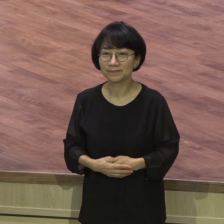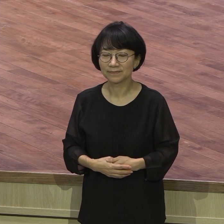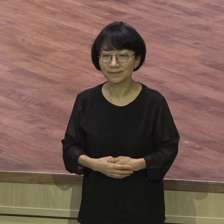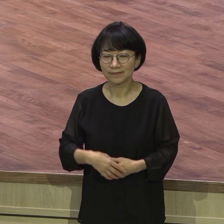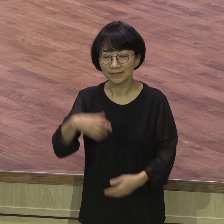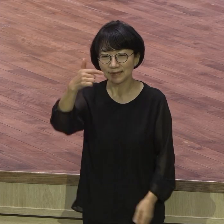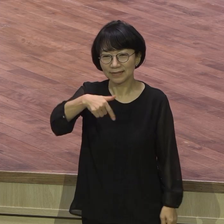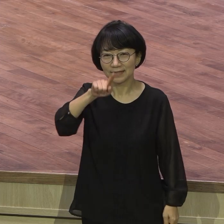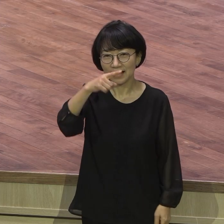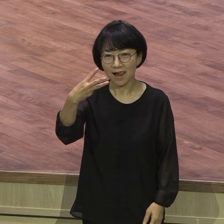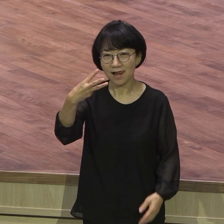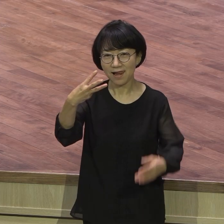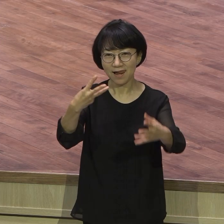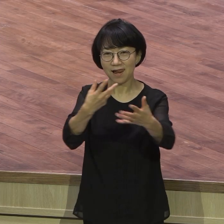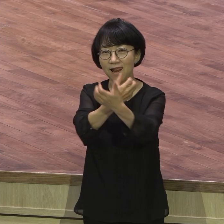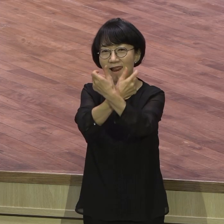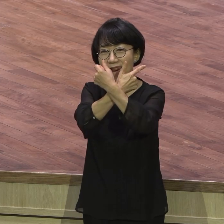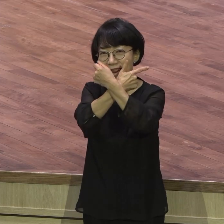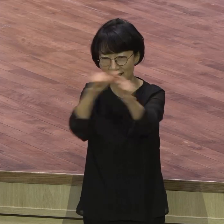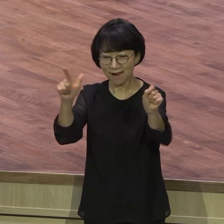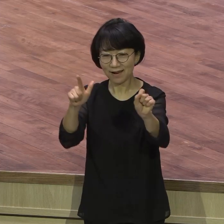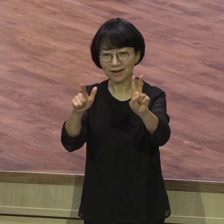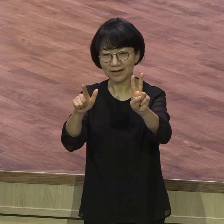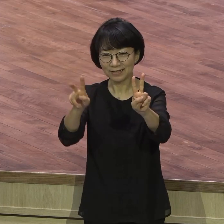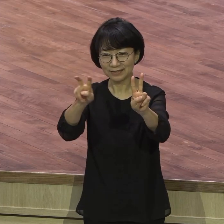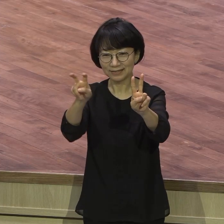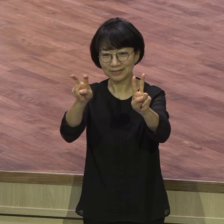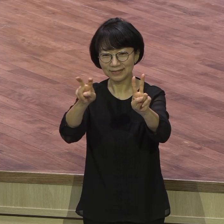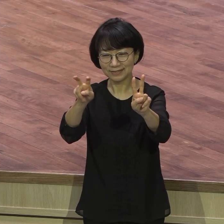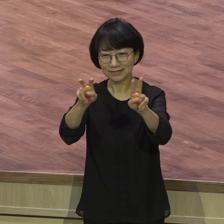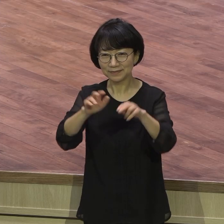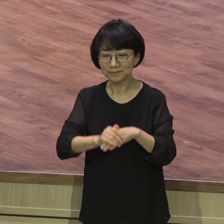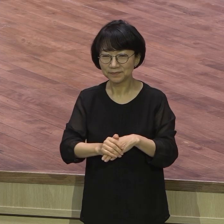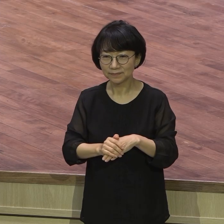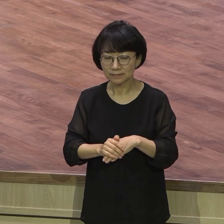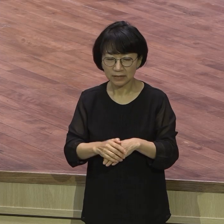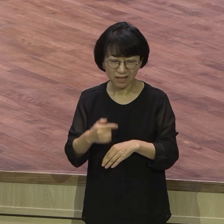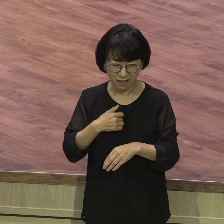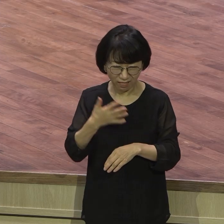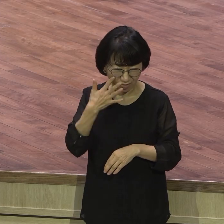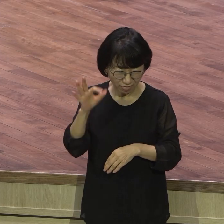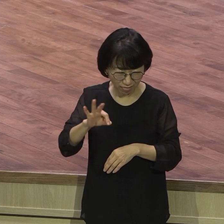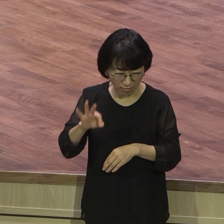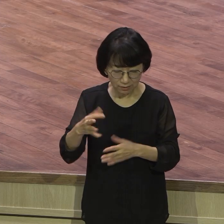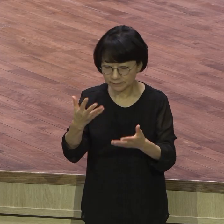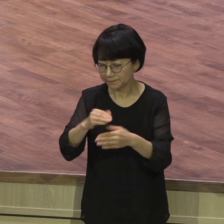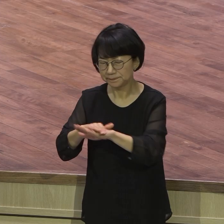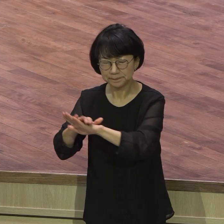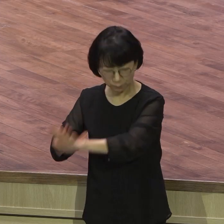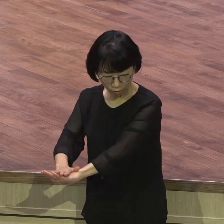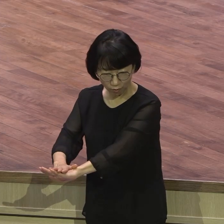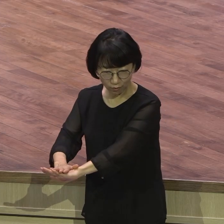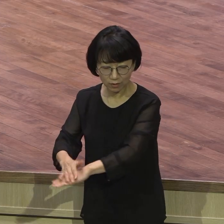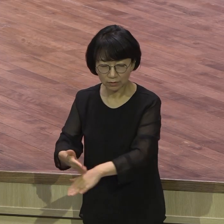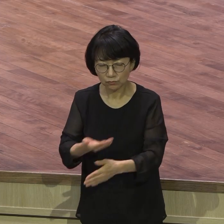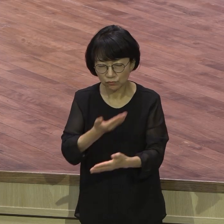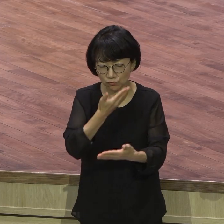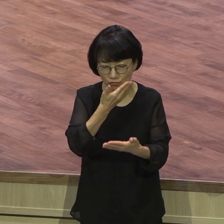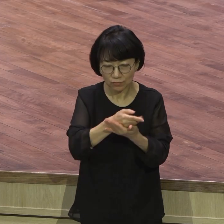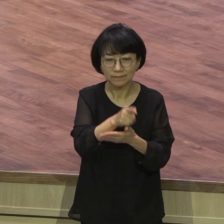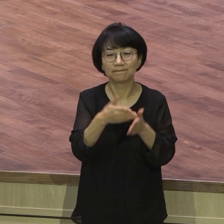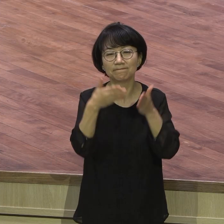갈라디아 2장 20절 때 하면 돼요 무슨 말입니까 이 말이 서론 내려놓고 본론 챙겨라 서론